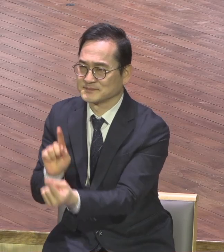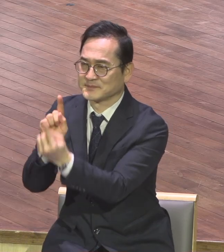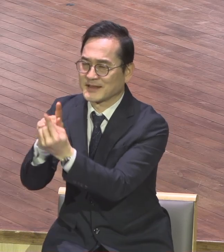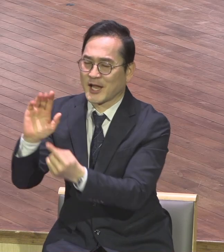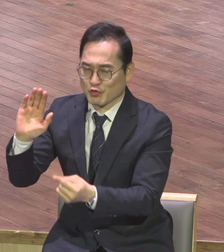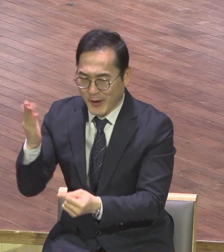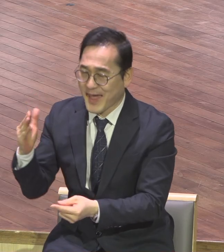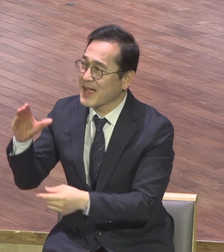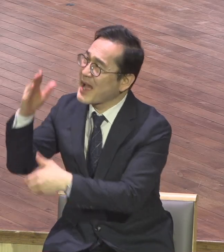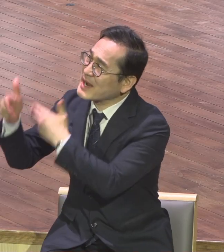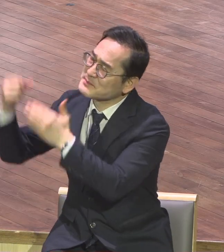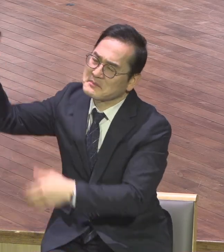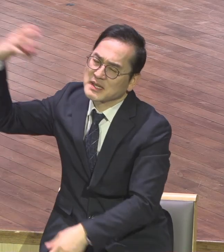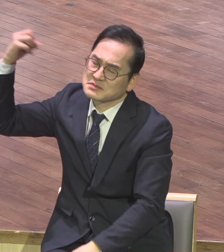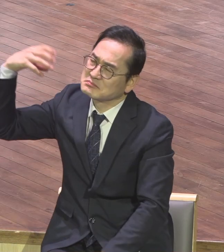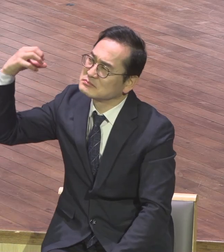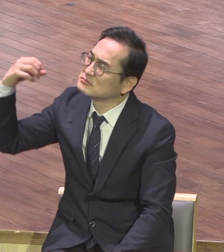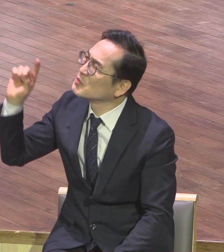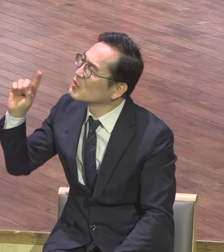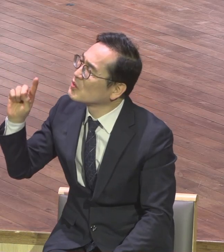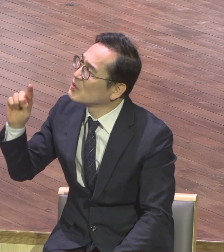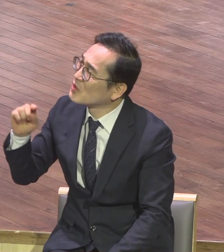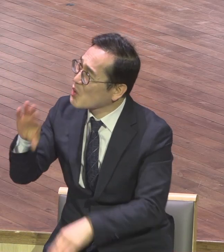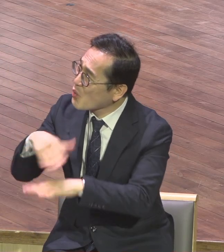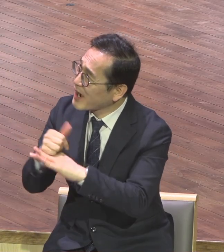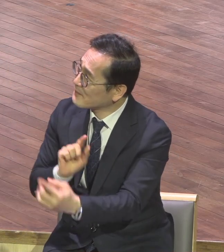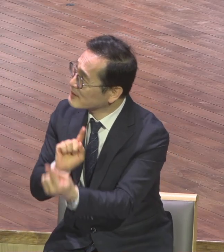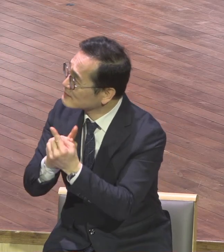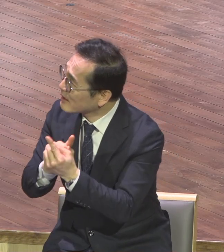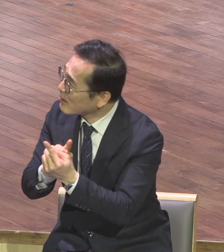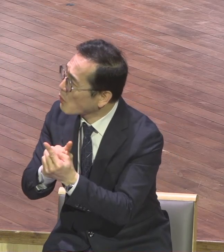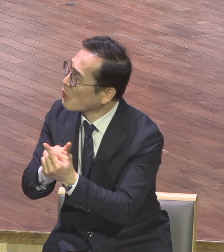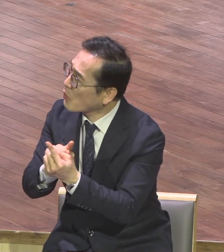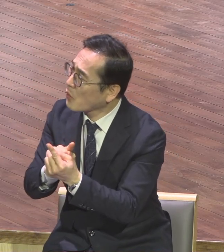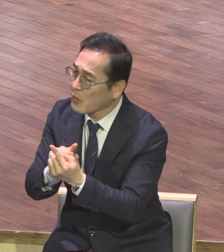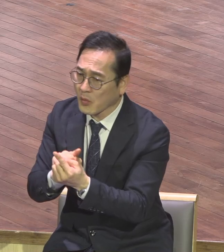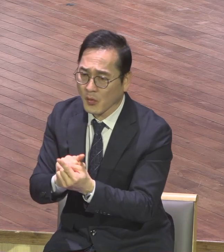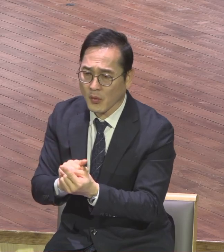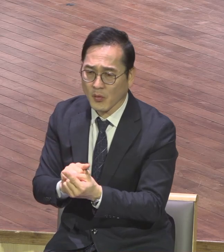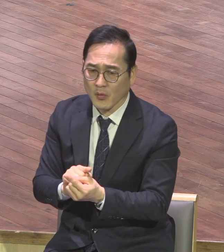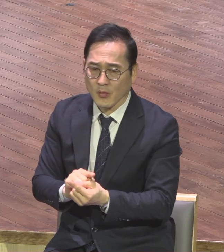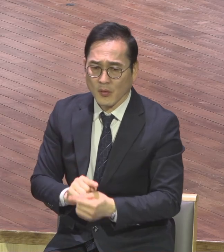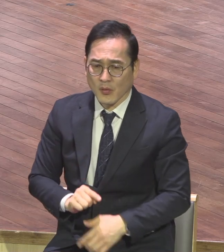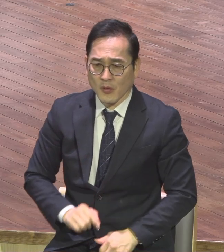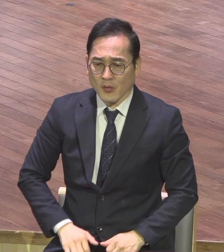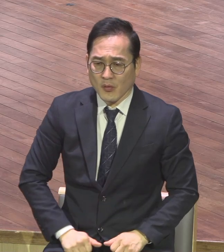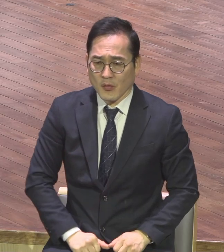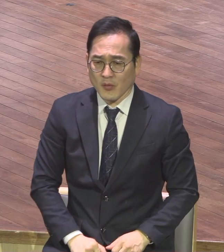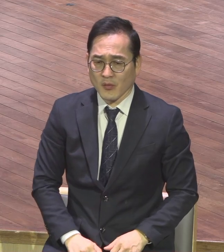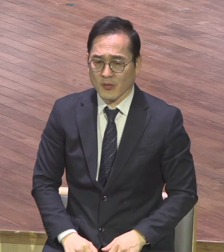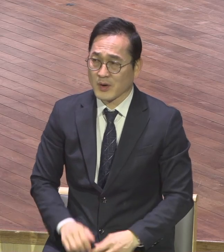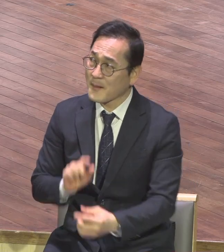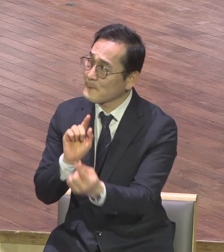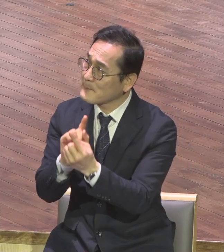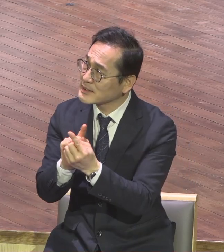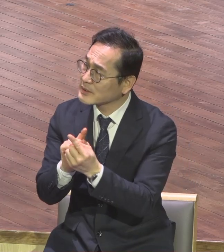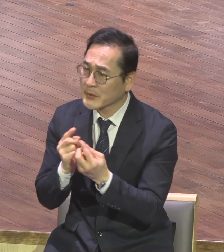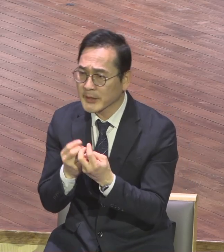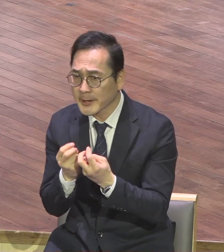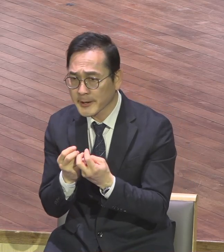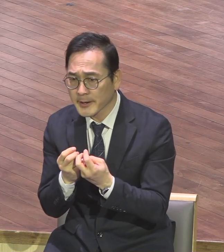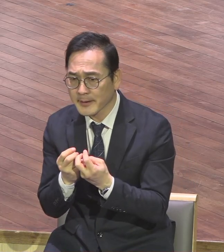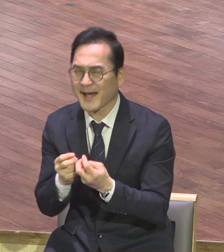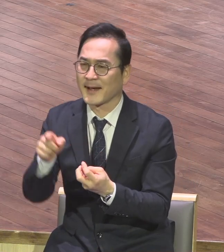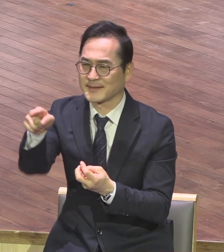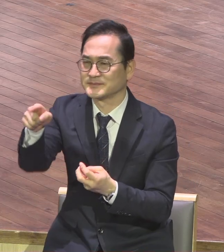듣고 가이사 앞에 서야 된다는 이 언약을 붙잡고 로마 황제에게 재판을 요청했습니다.